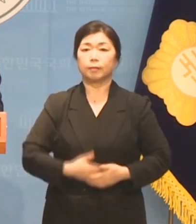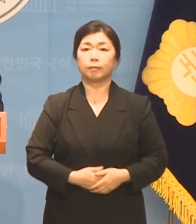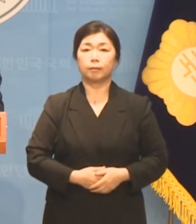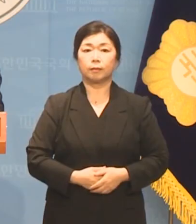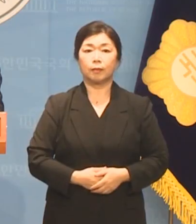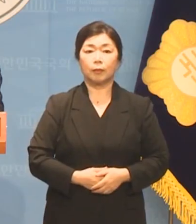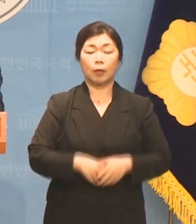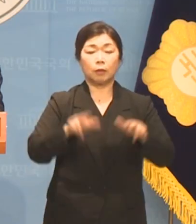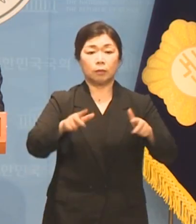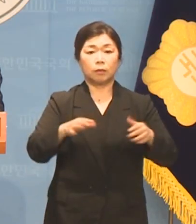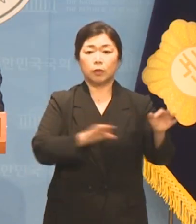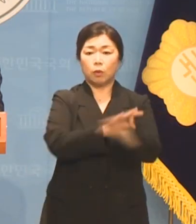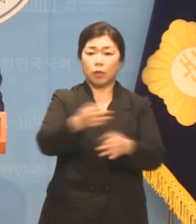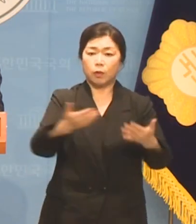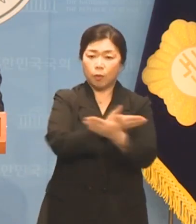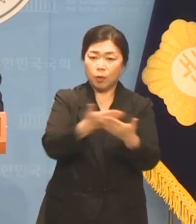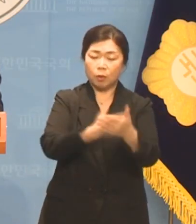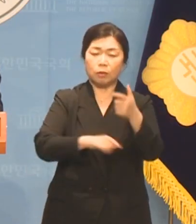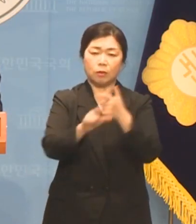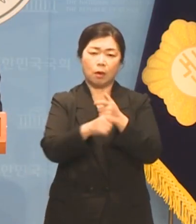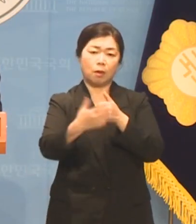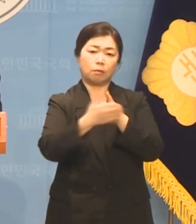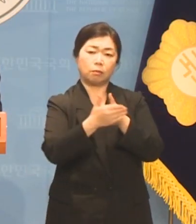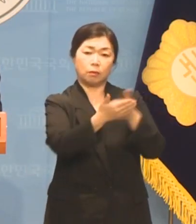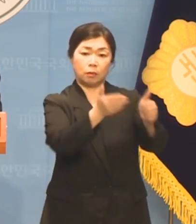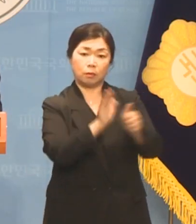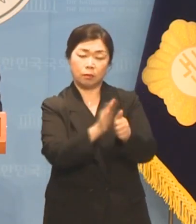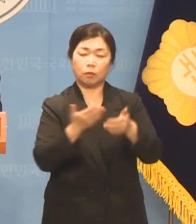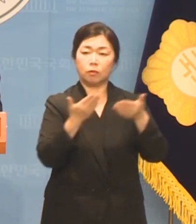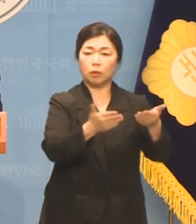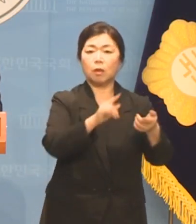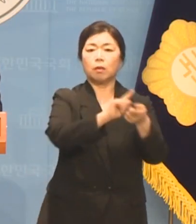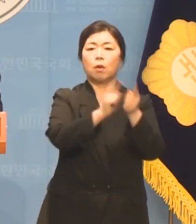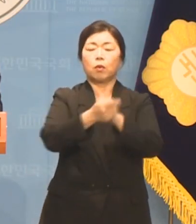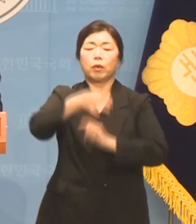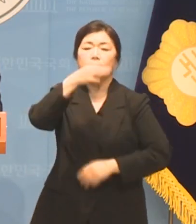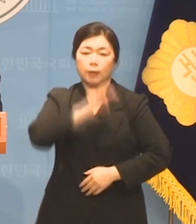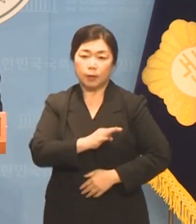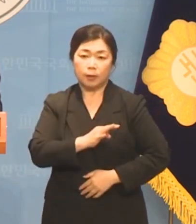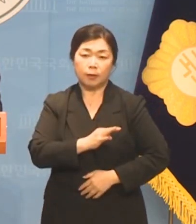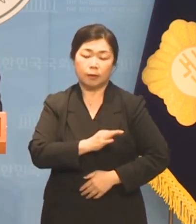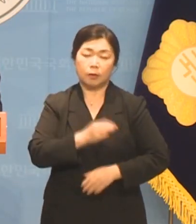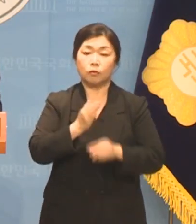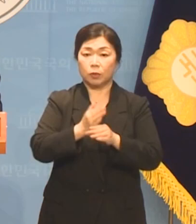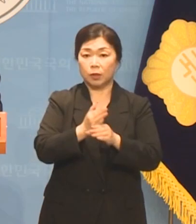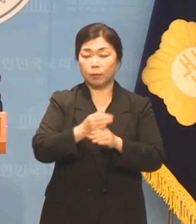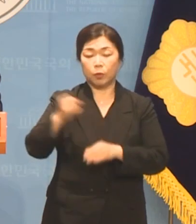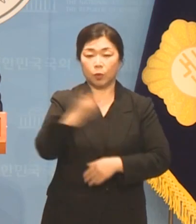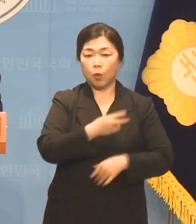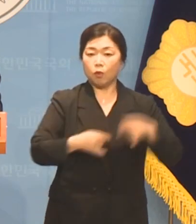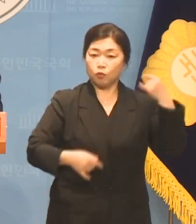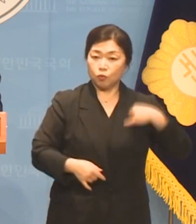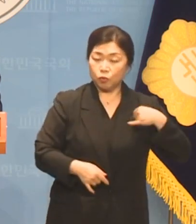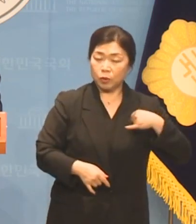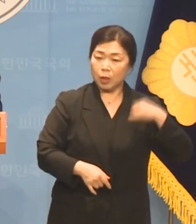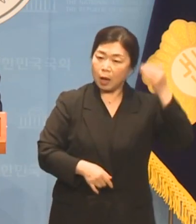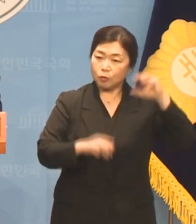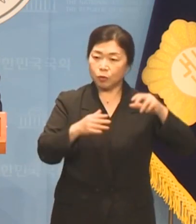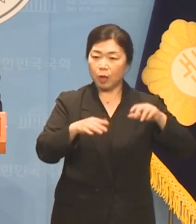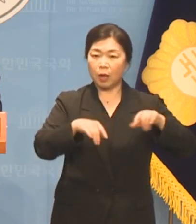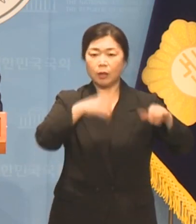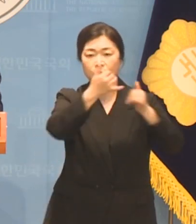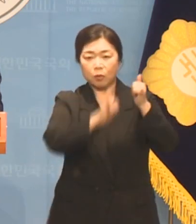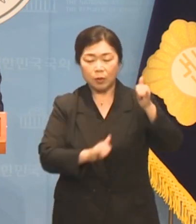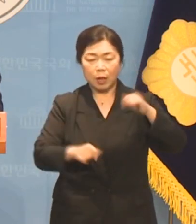중국과는 경제적 협력을 강화하여 상호 이익을 추구하겠습니다. 동시에 중국이 우리의 영토, 역사,